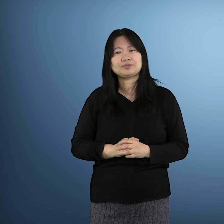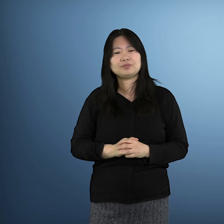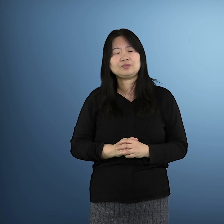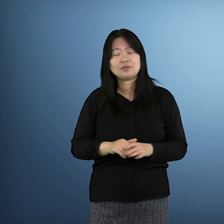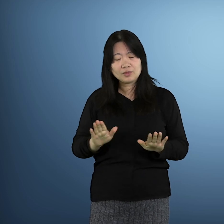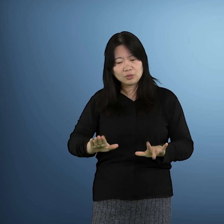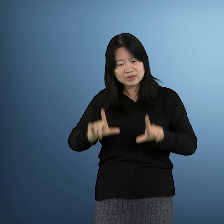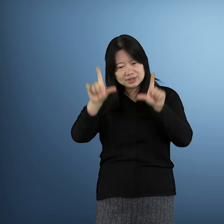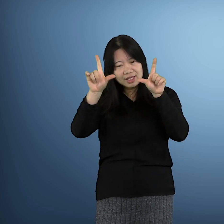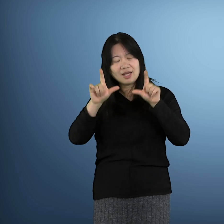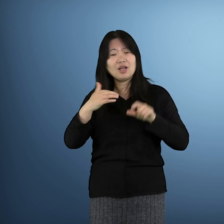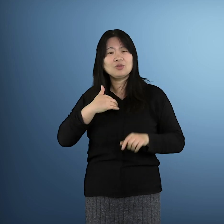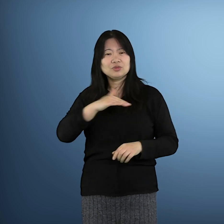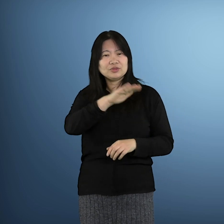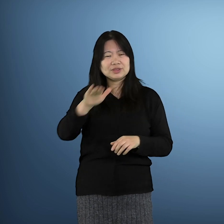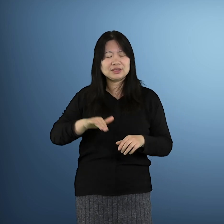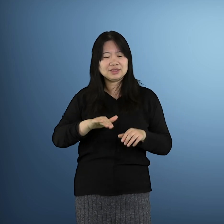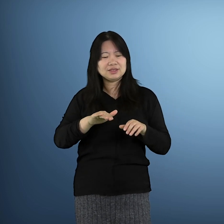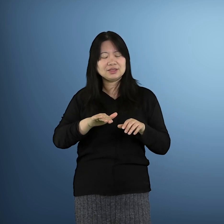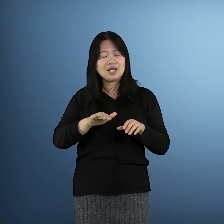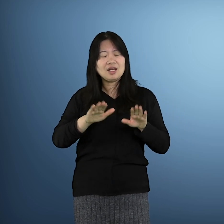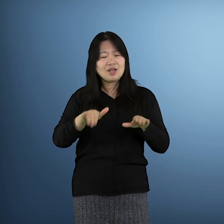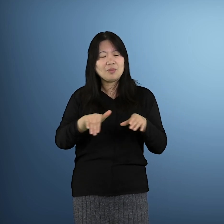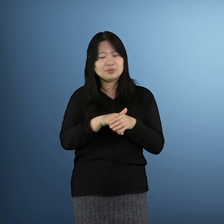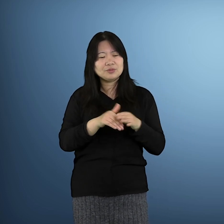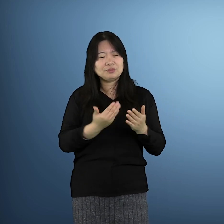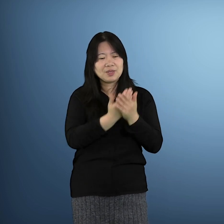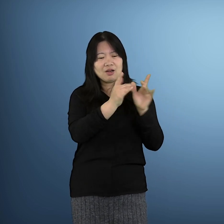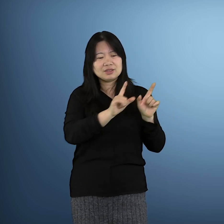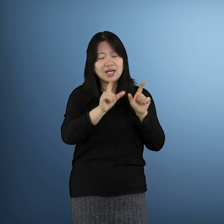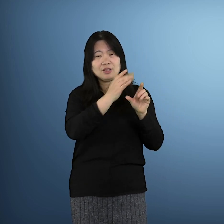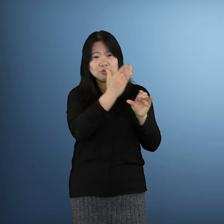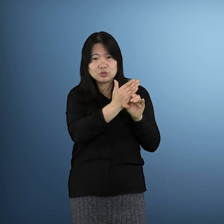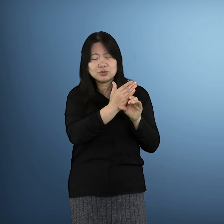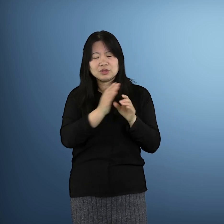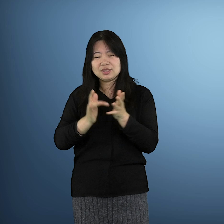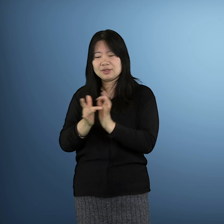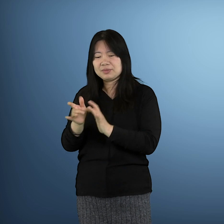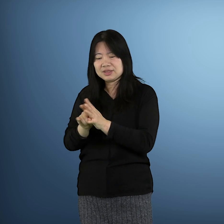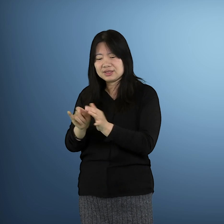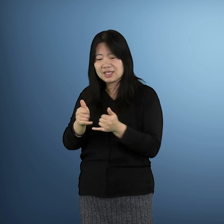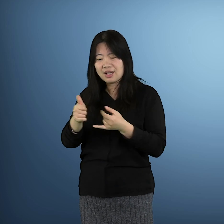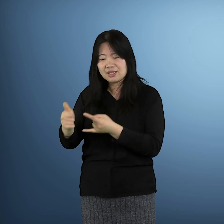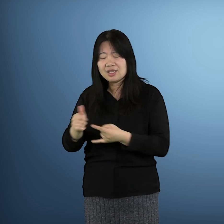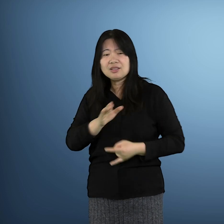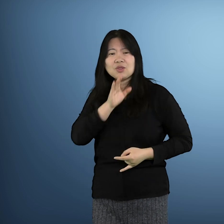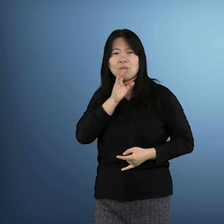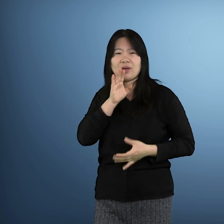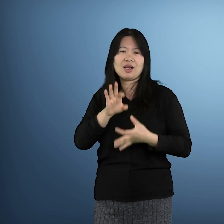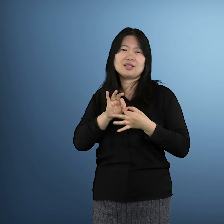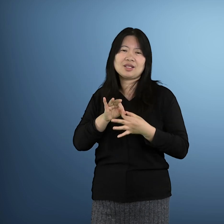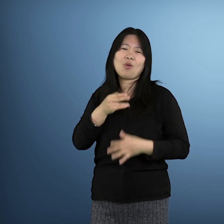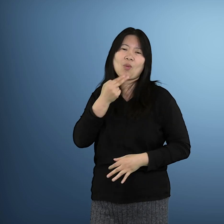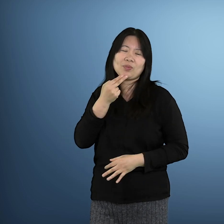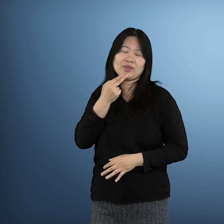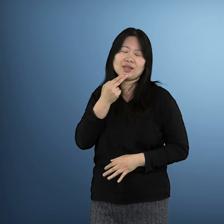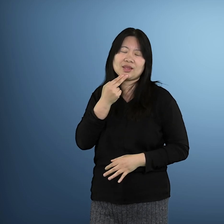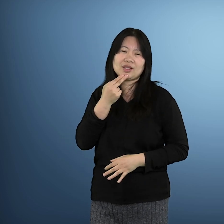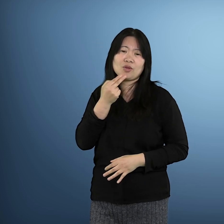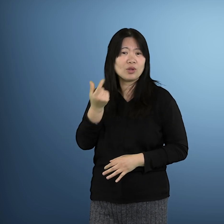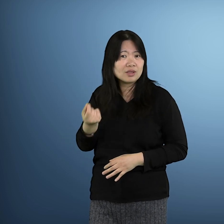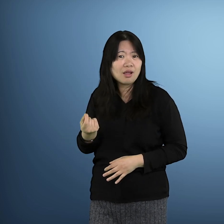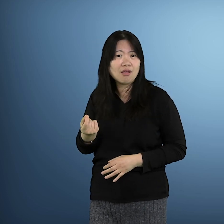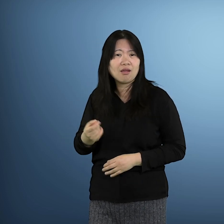이건 오늘날 우리 현대 문명을 살아가는 그리스도인들에게는 정말 해당되지 않는 단어일 것